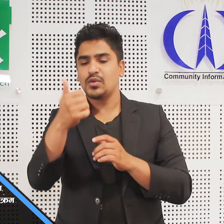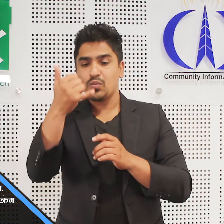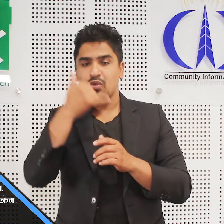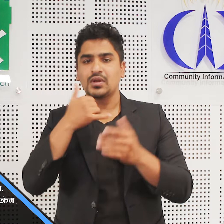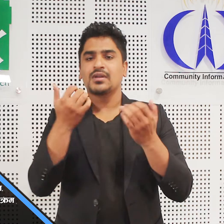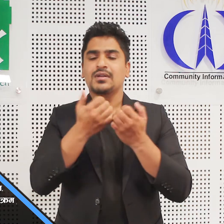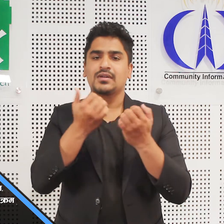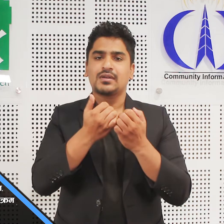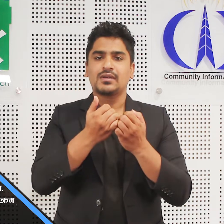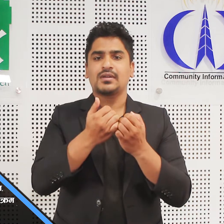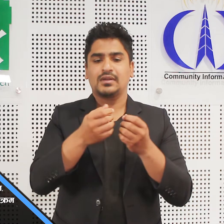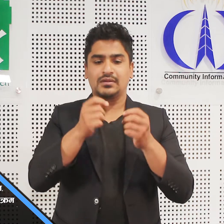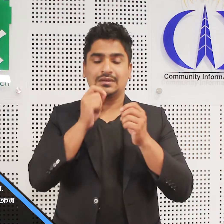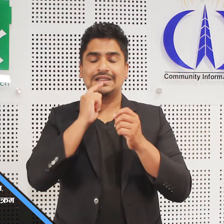टिप्पणी छन् भने हाम्रो टेलिफोन नम्बर